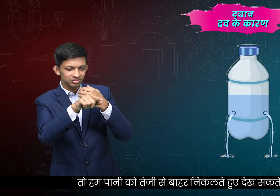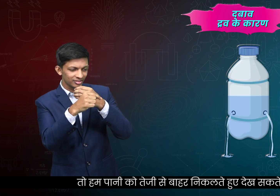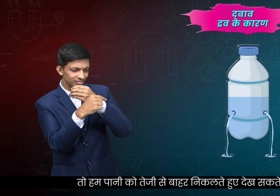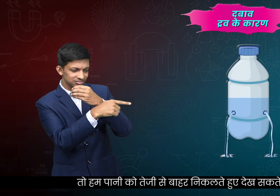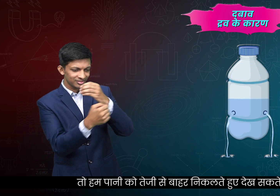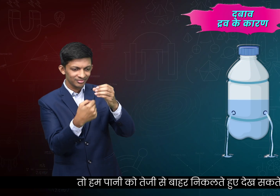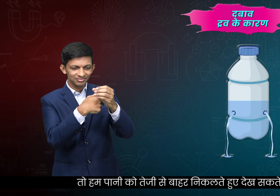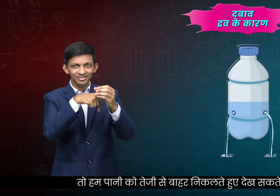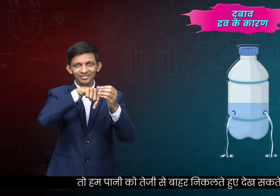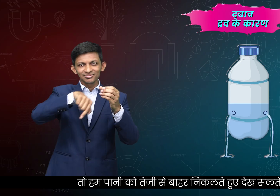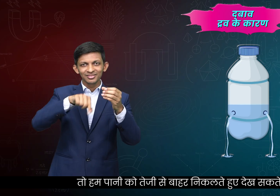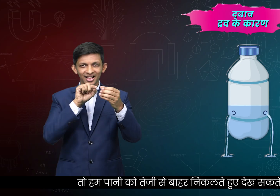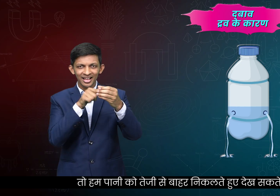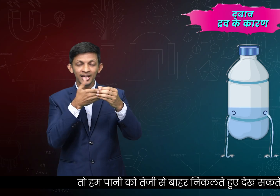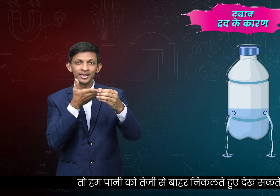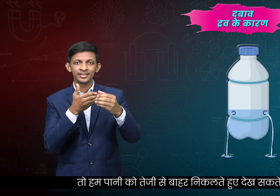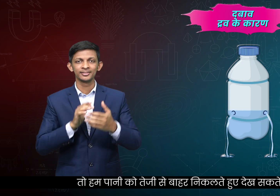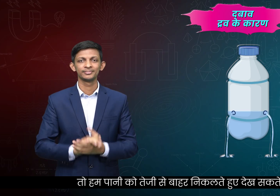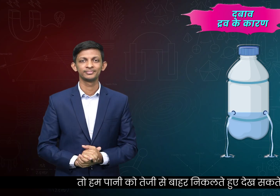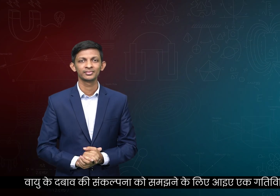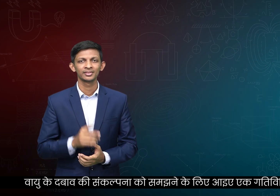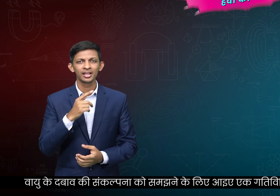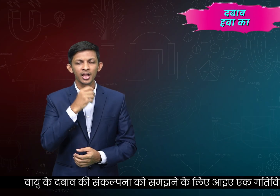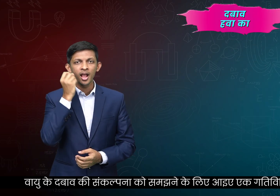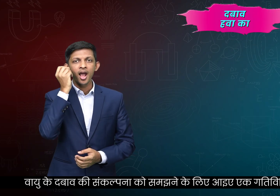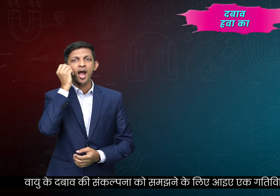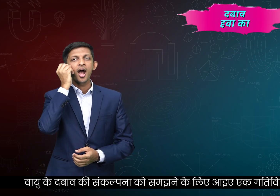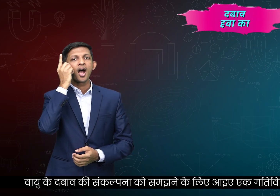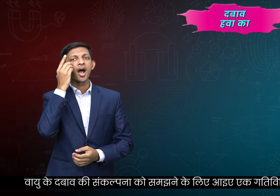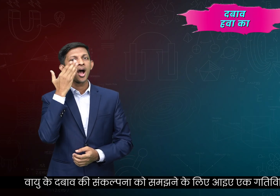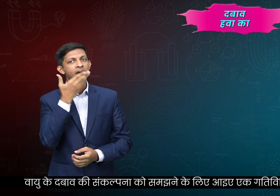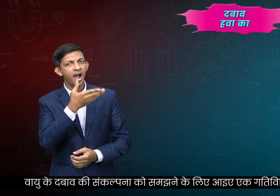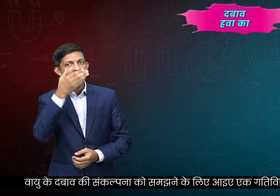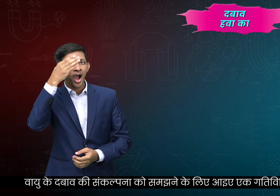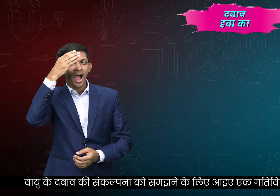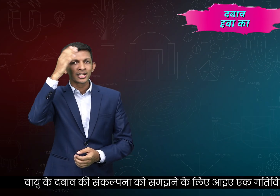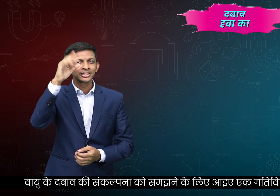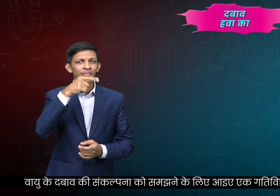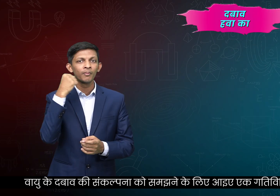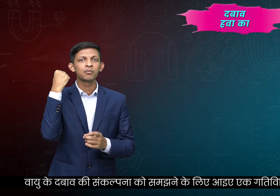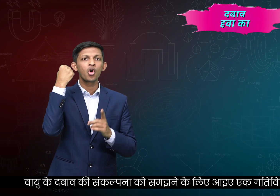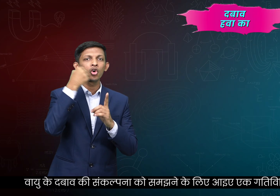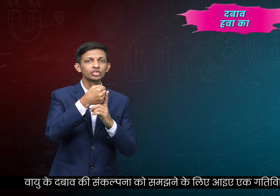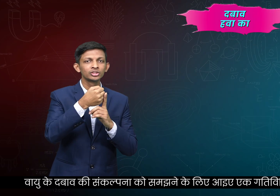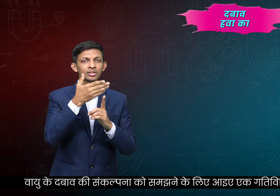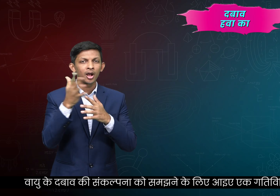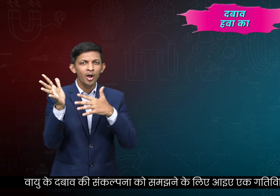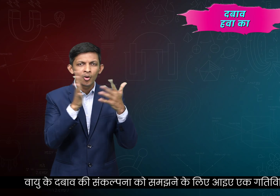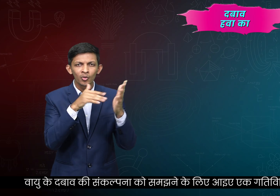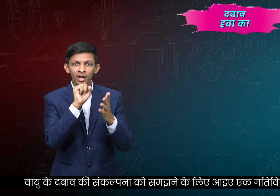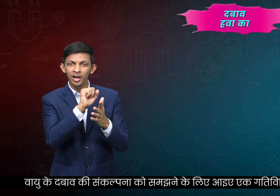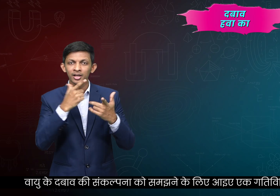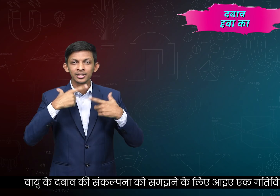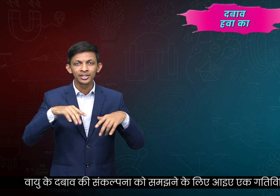निकलते हुए देख सकते हैं। वायु के दबाव की संकल्पना को समझने के